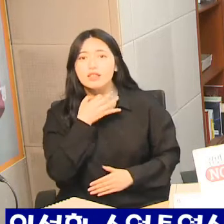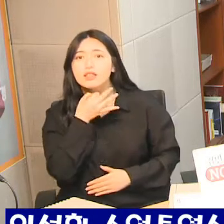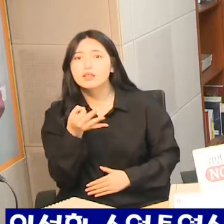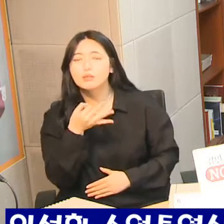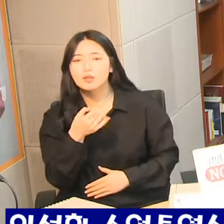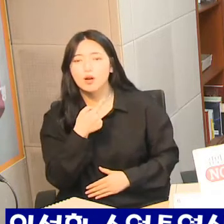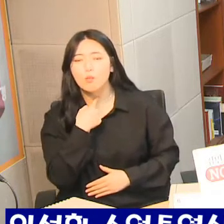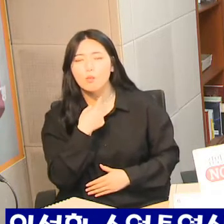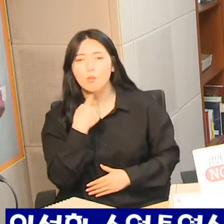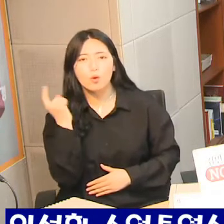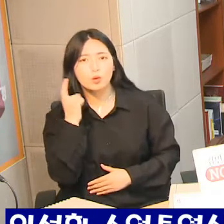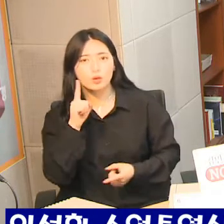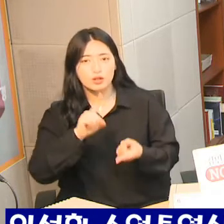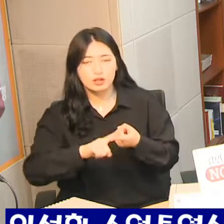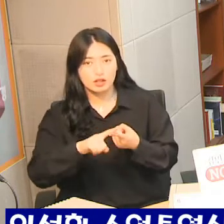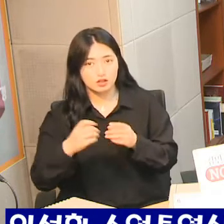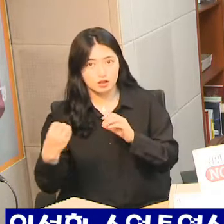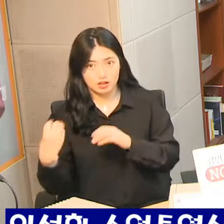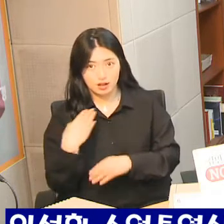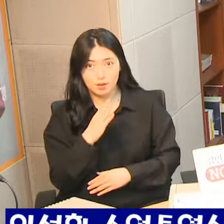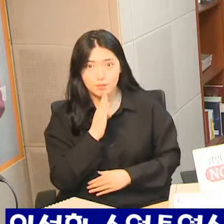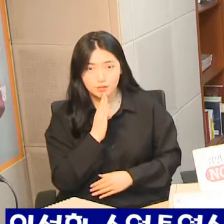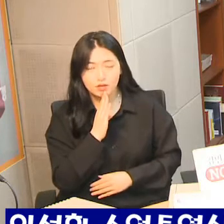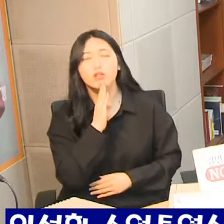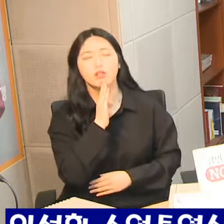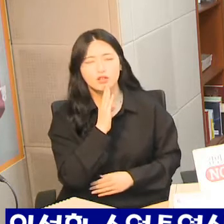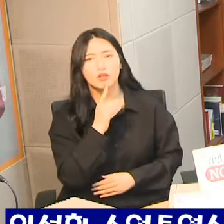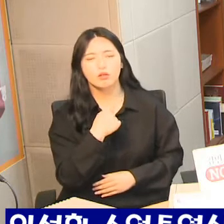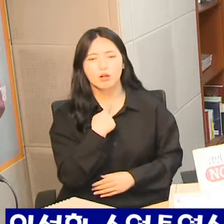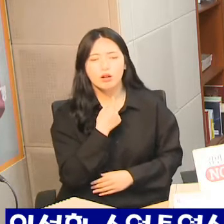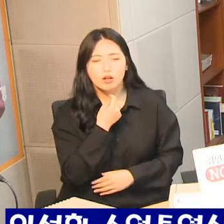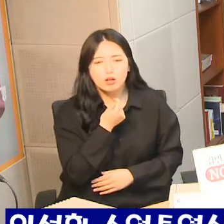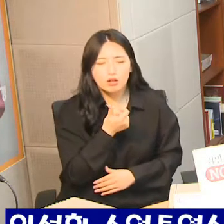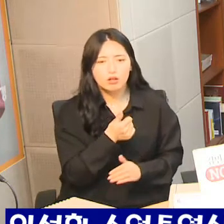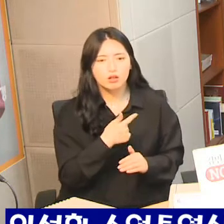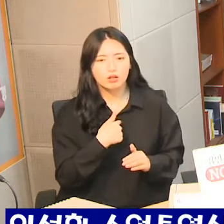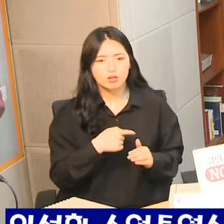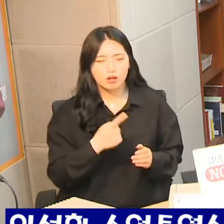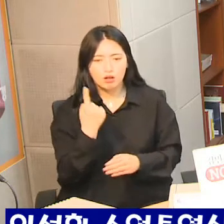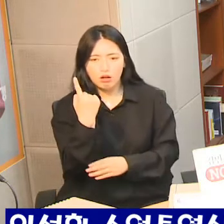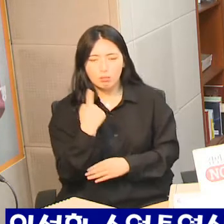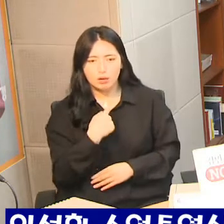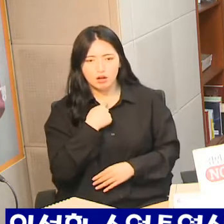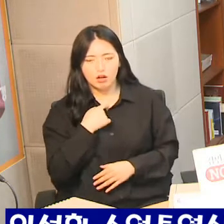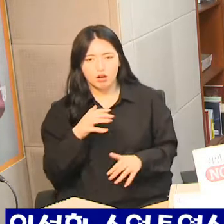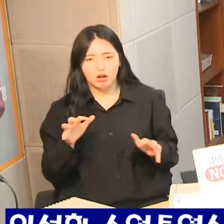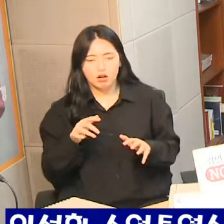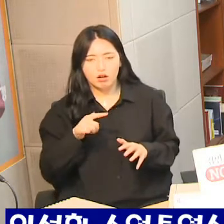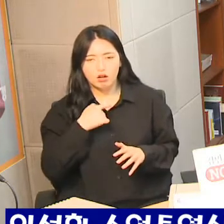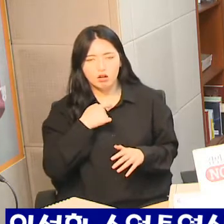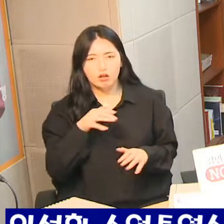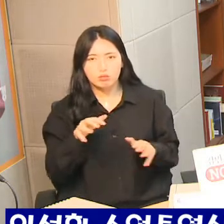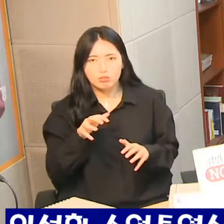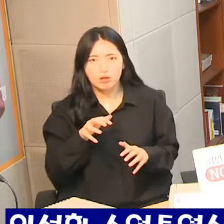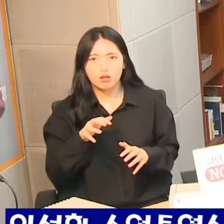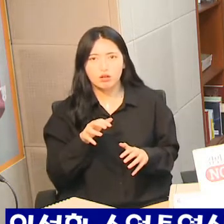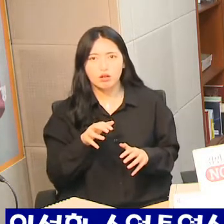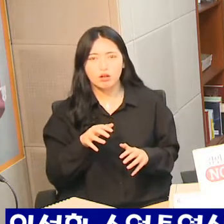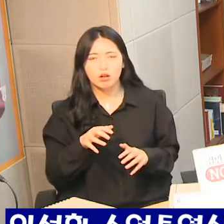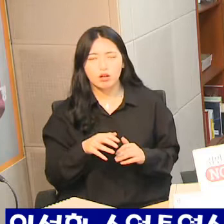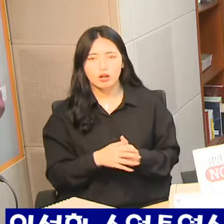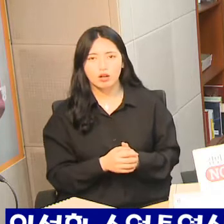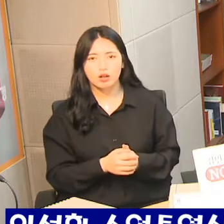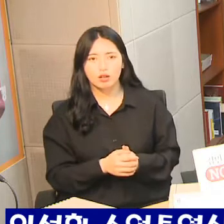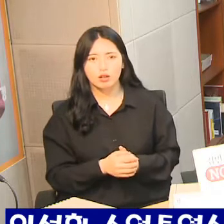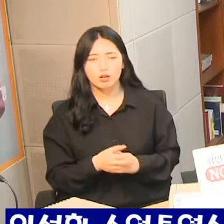부분, 목소리에 대해서 네네. 얘기해 주시는 거예요? 목소리가 뭐 작아요. 저는 이제 앞에만 나가면 목소리가 이렇게 떨려요. 그렇죠. 또는 막 갈라져요.